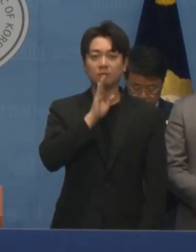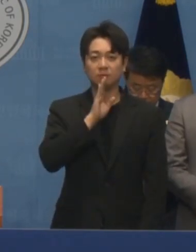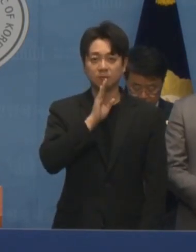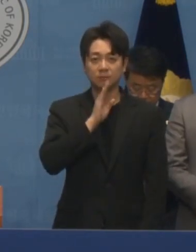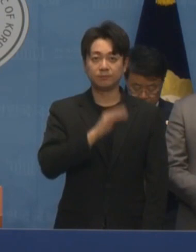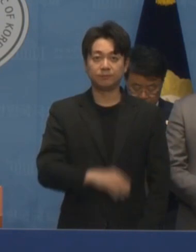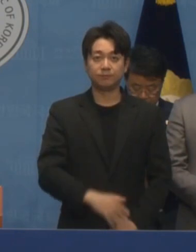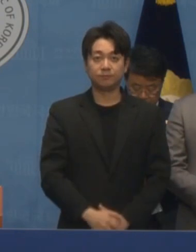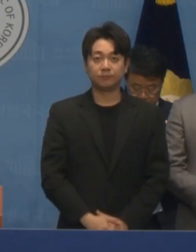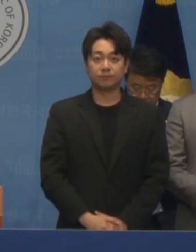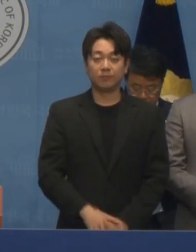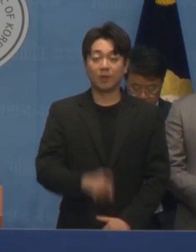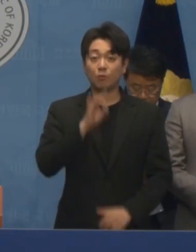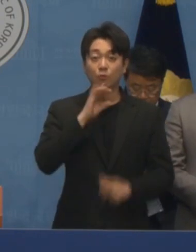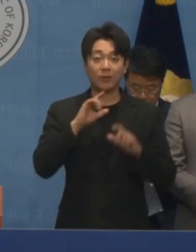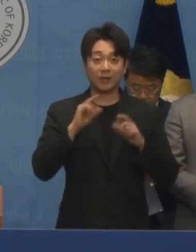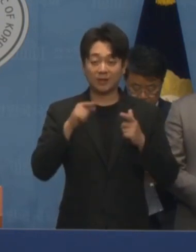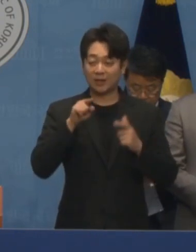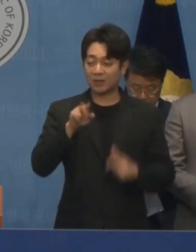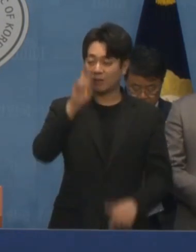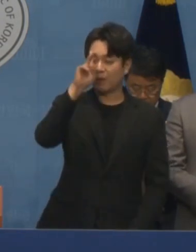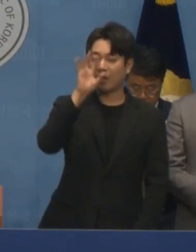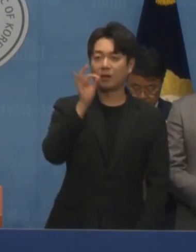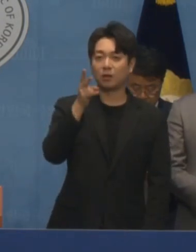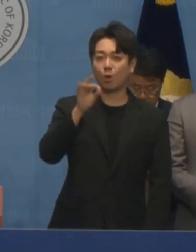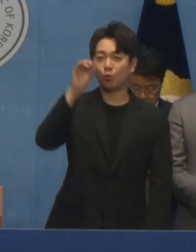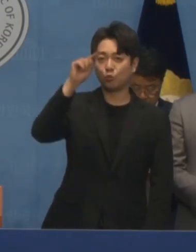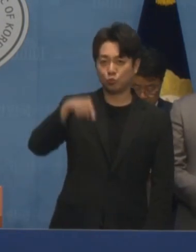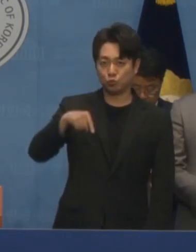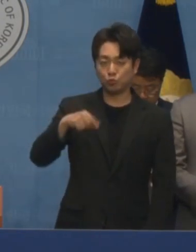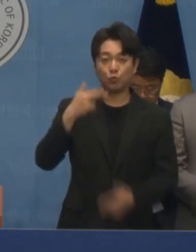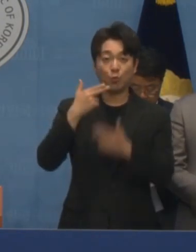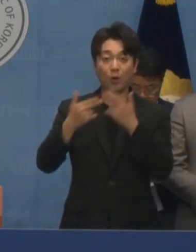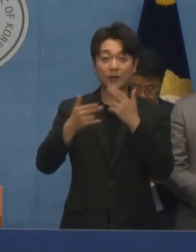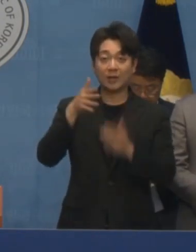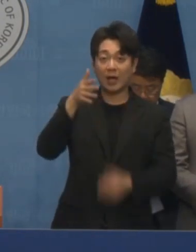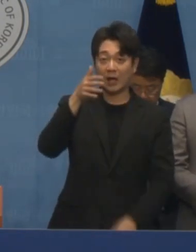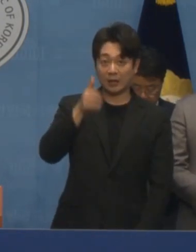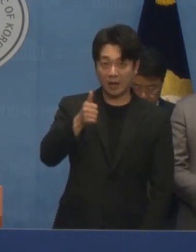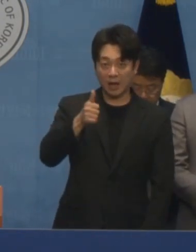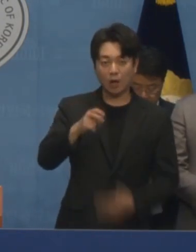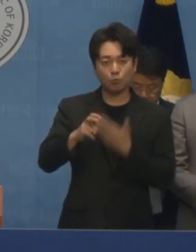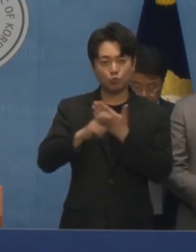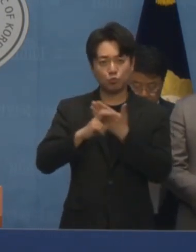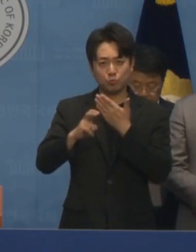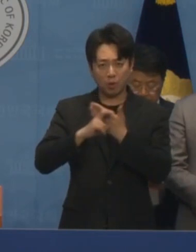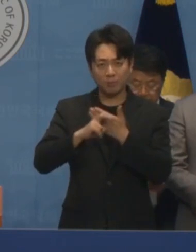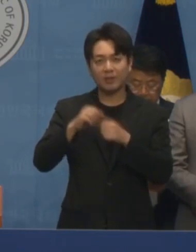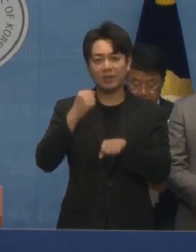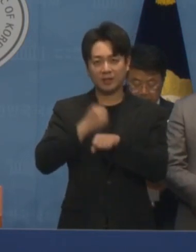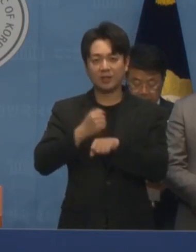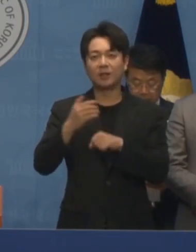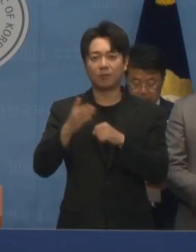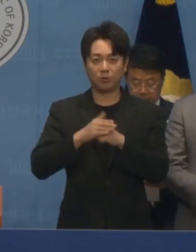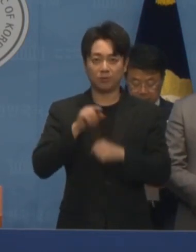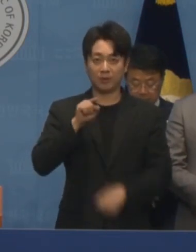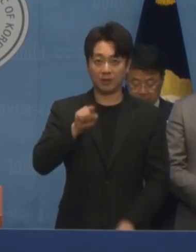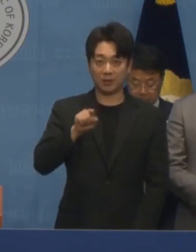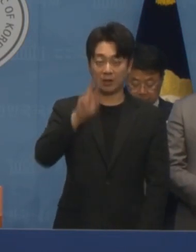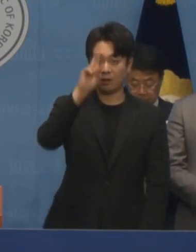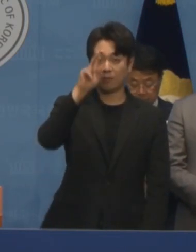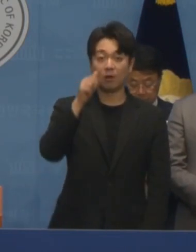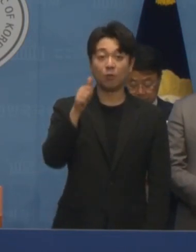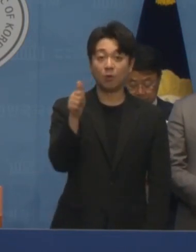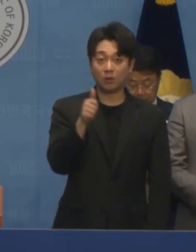뒤에 박영우 회장의 불법과 무책임이 있기 때문입니다. 박영우 회장은